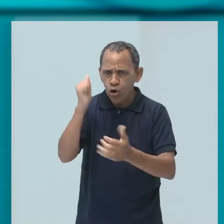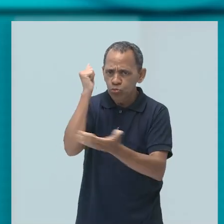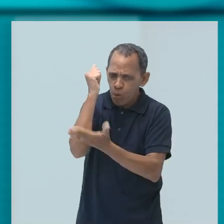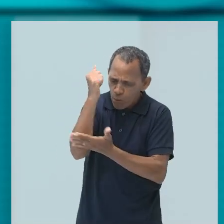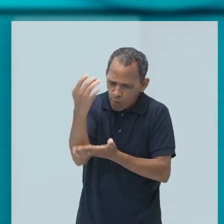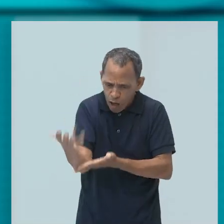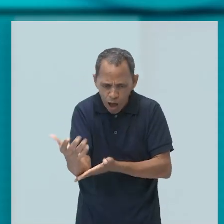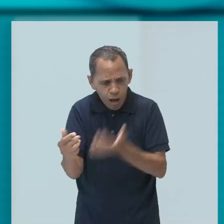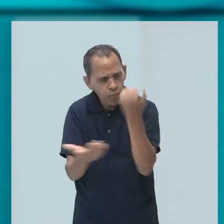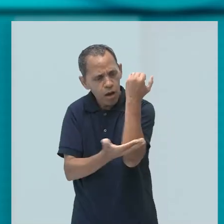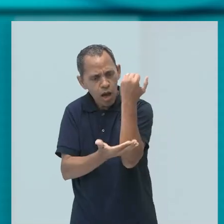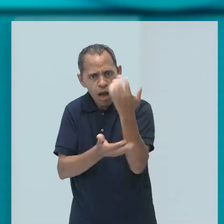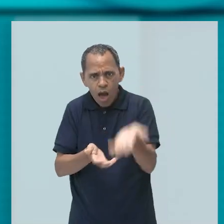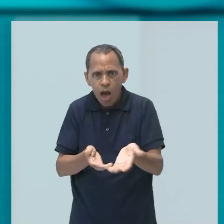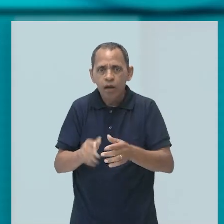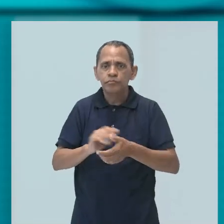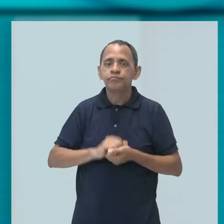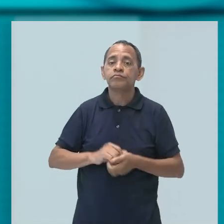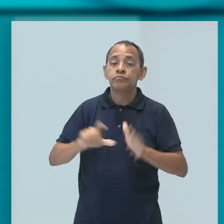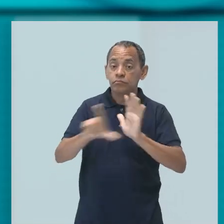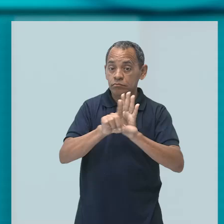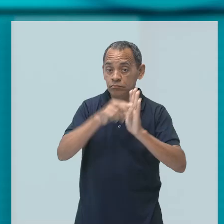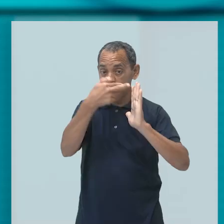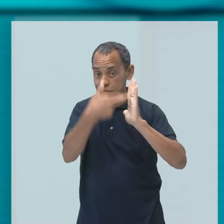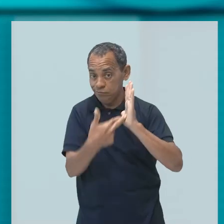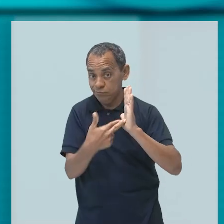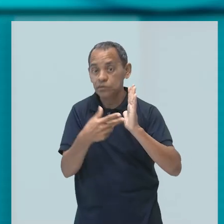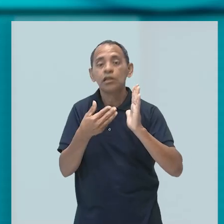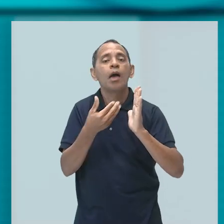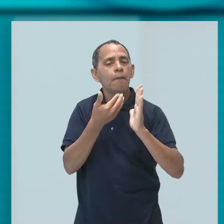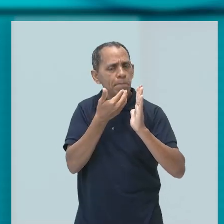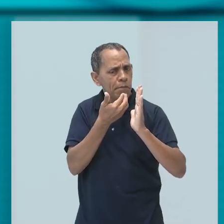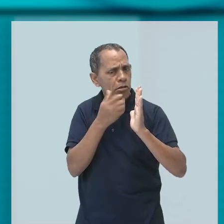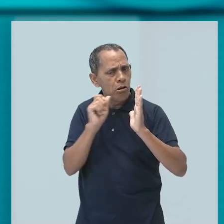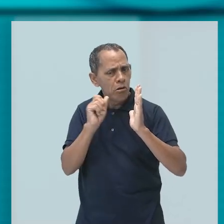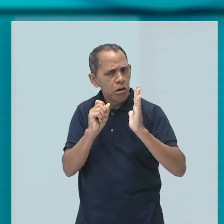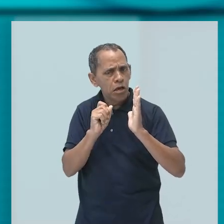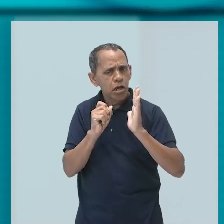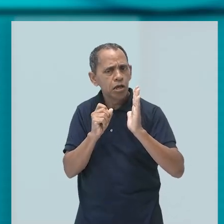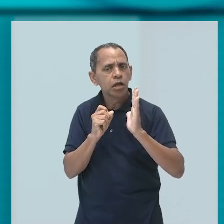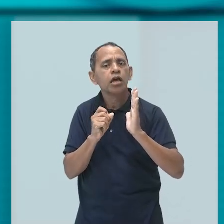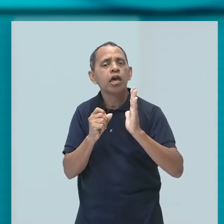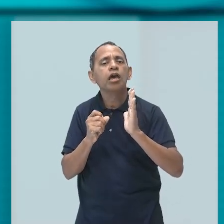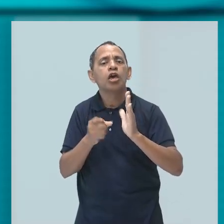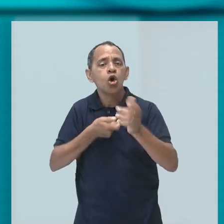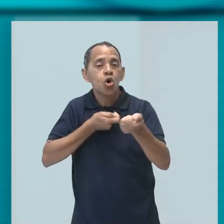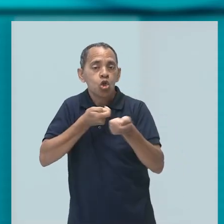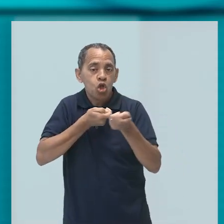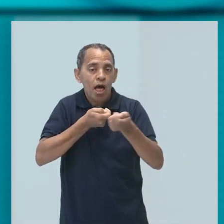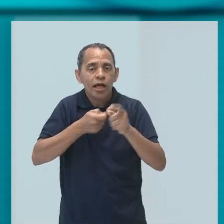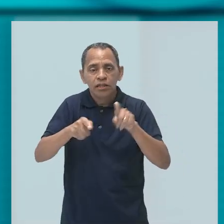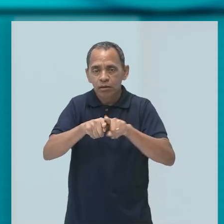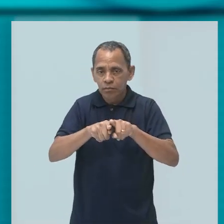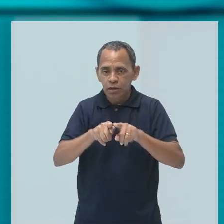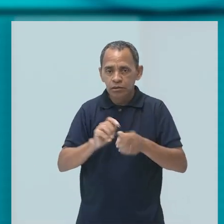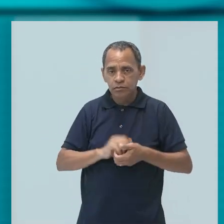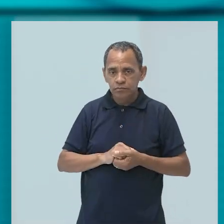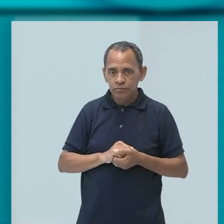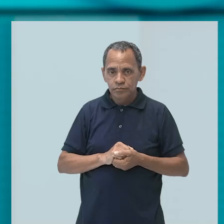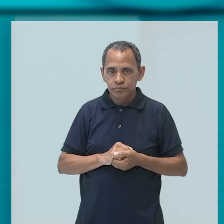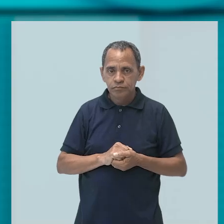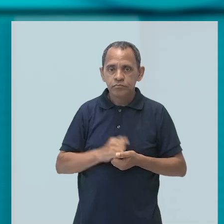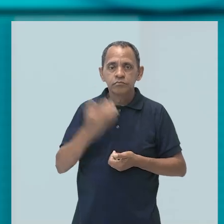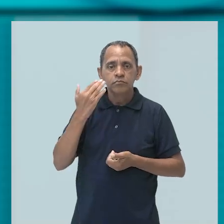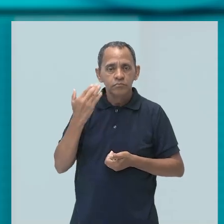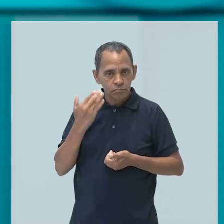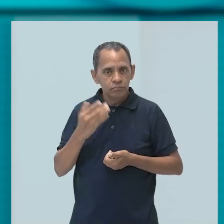essa lei, essas regras ficaram aí melhor delimitadas. Então, vamos aí recuperar um trecho da lei para lermos e